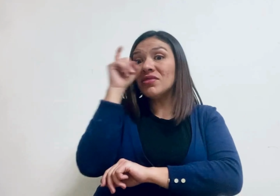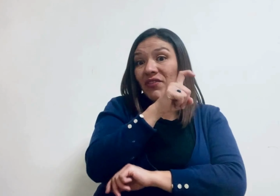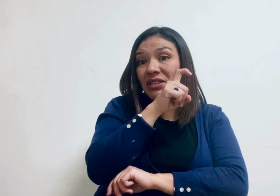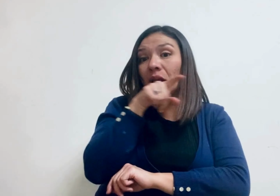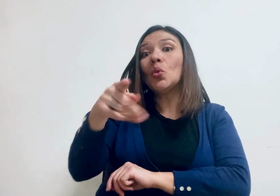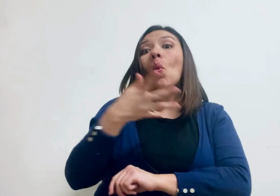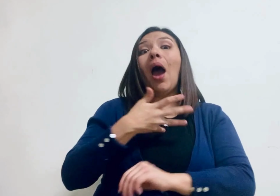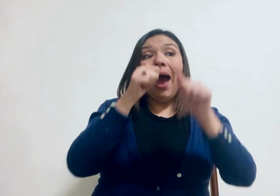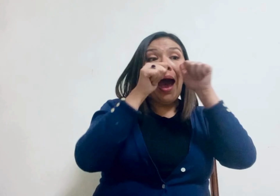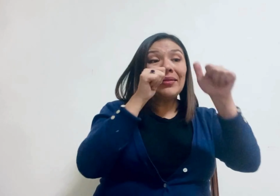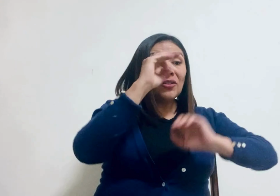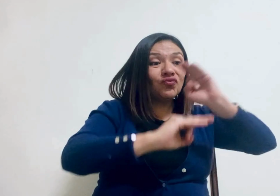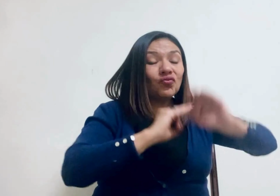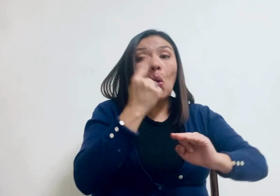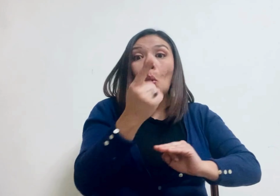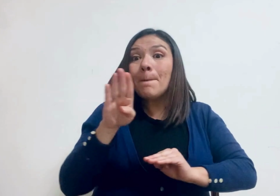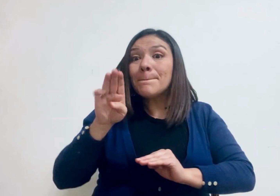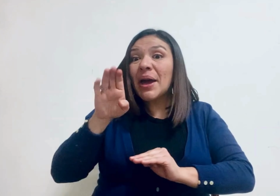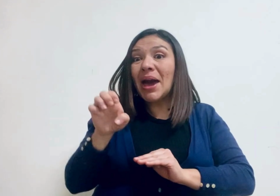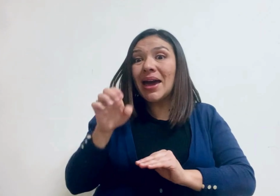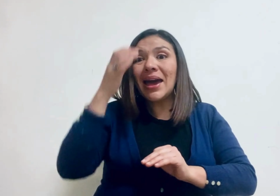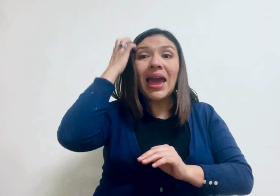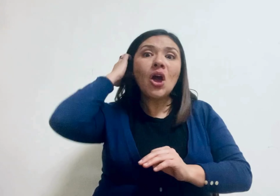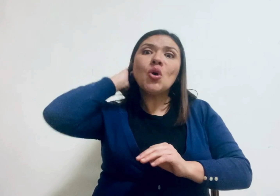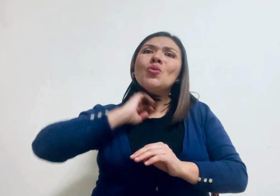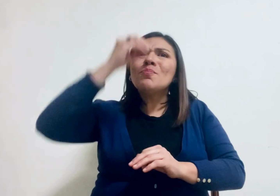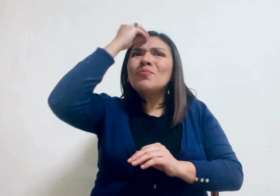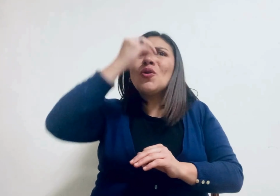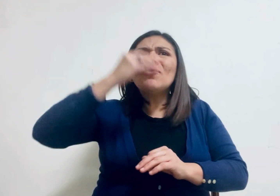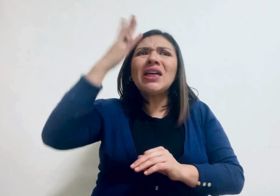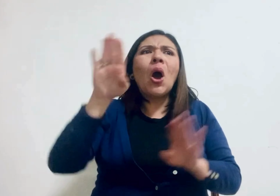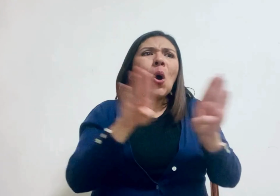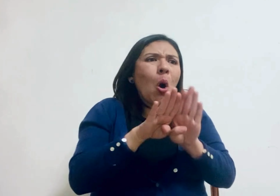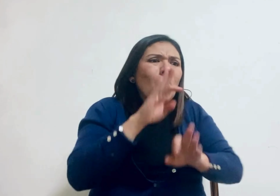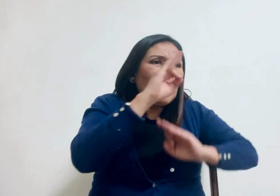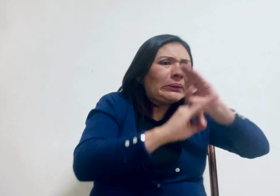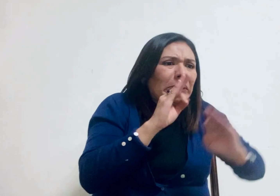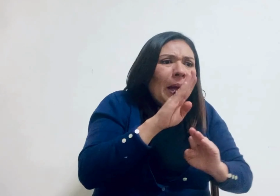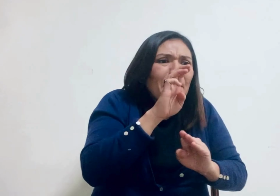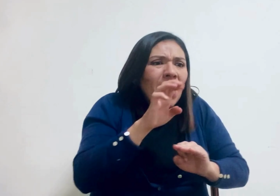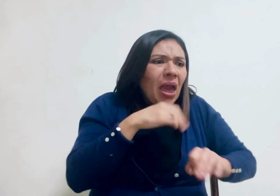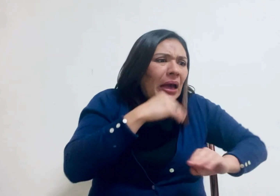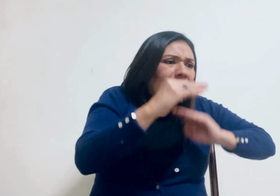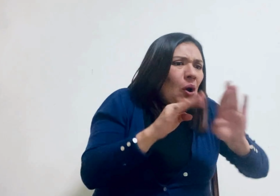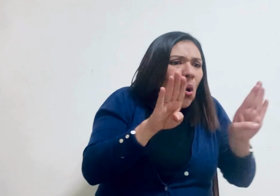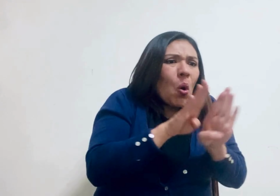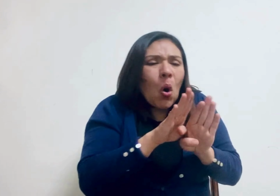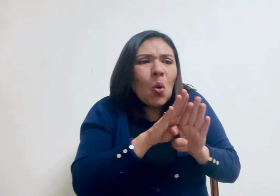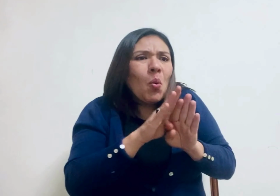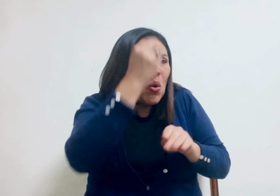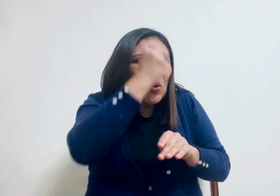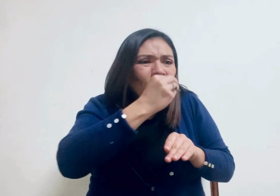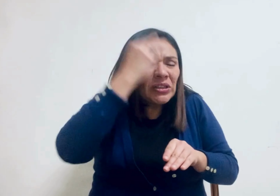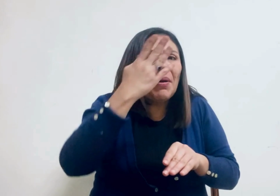complicado, en donde no solo estás atendiendo a un bebé que ya ni te acordabas cómo se hacía y tienes que volver a recordar cómo cuidarlo, te demanda demasiado, traes